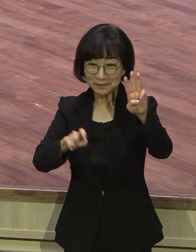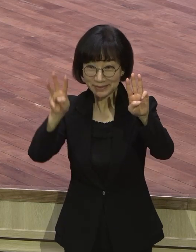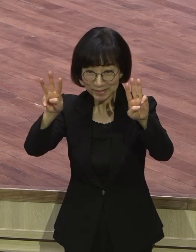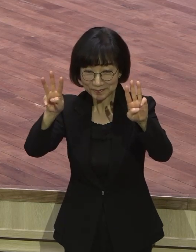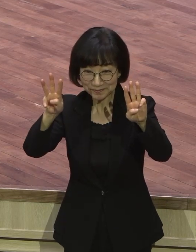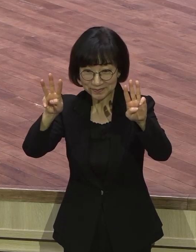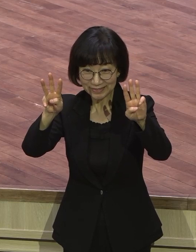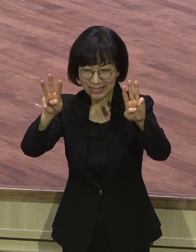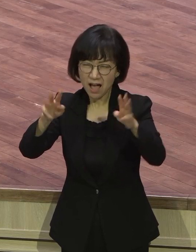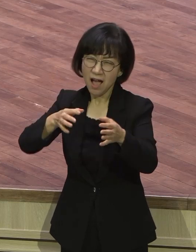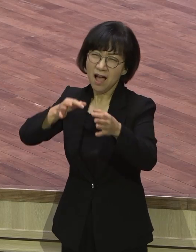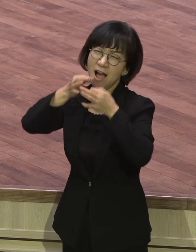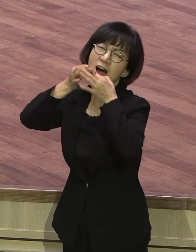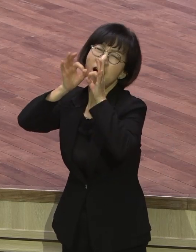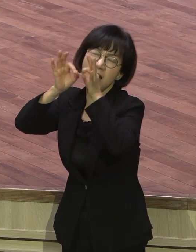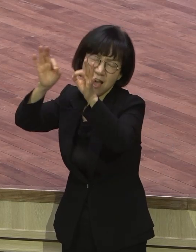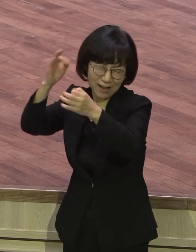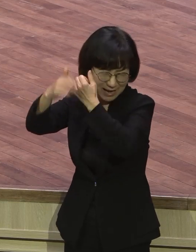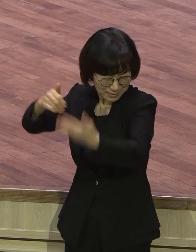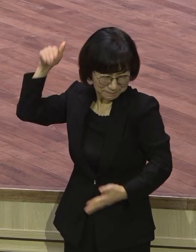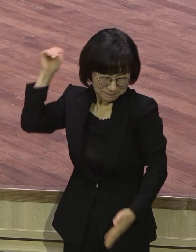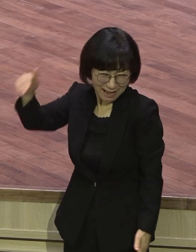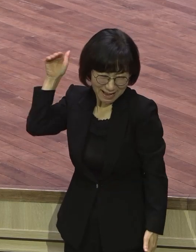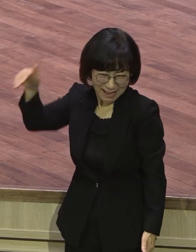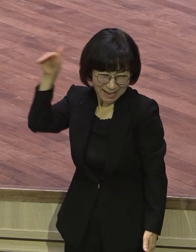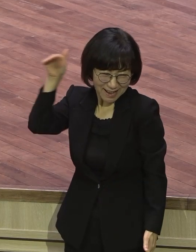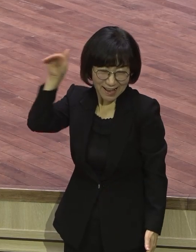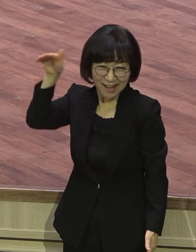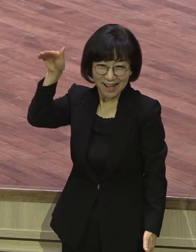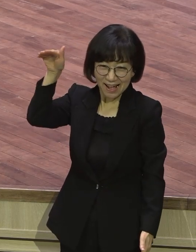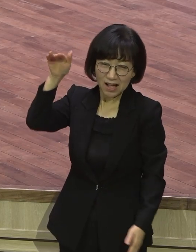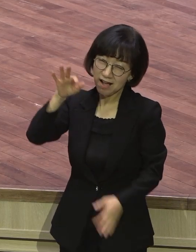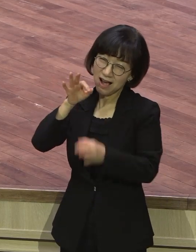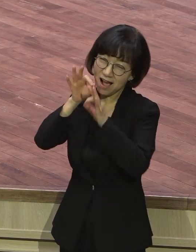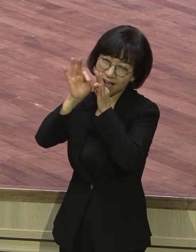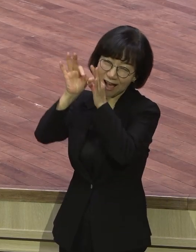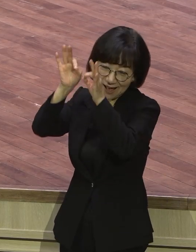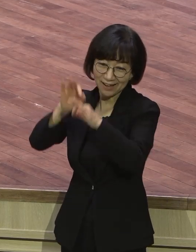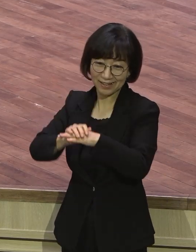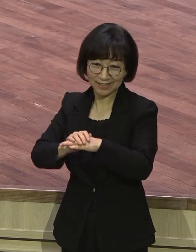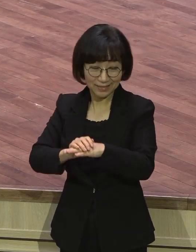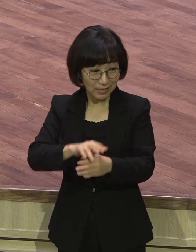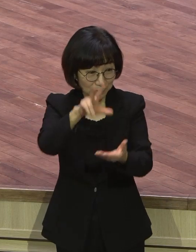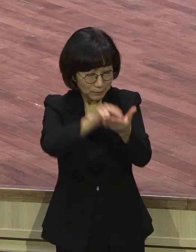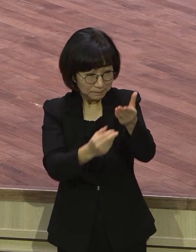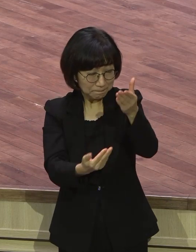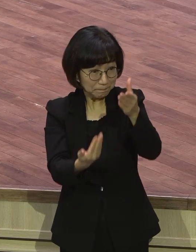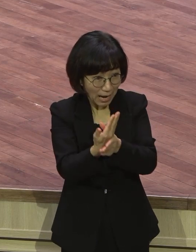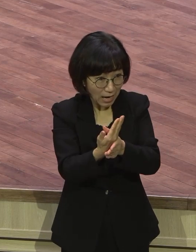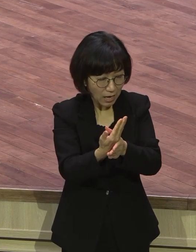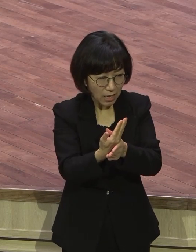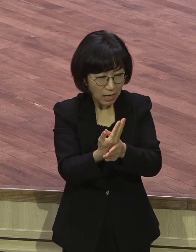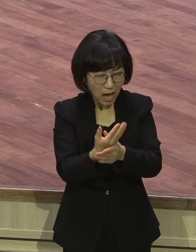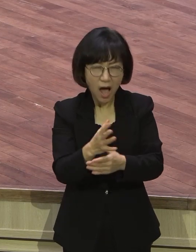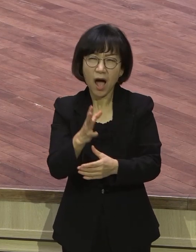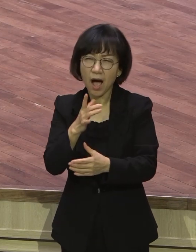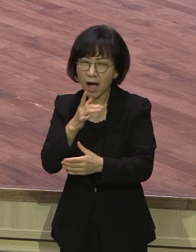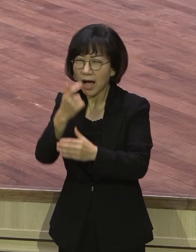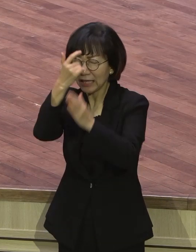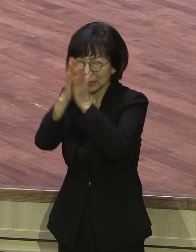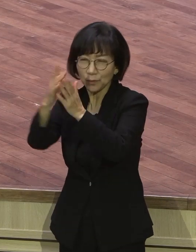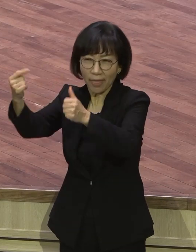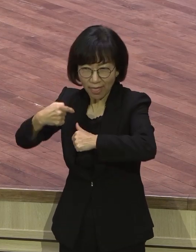그러지요 부르지죠 내게 부르지죠 문제 문제 왔던 것은 기도하라는 신호거든요